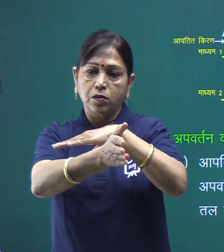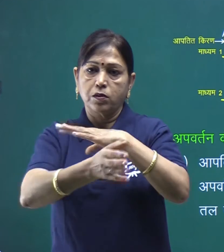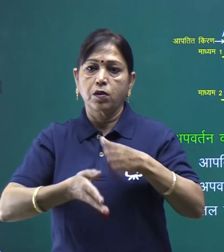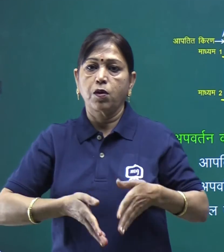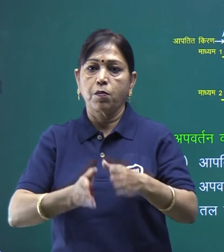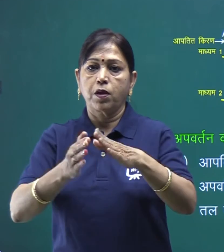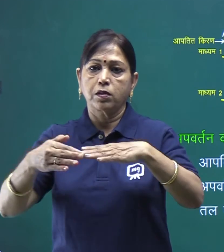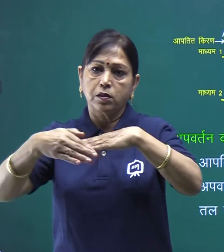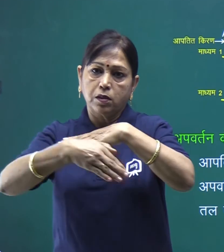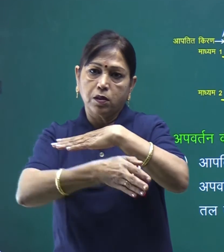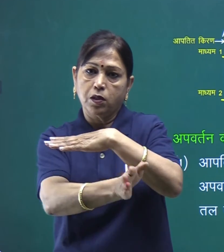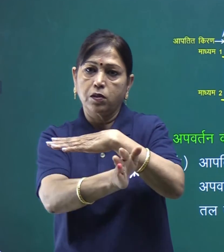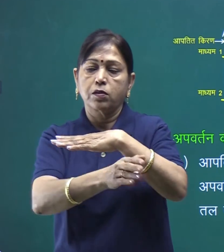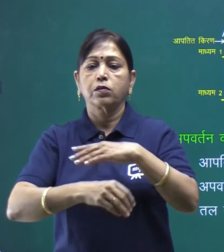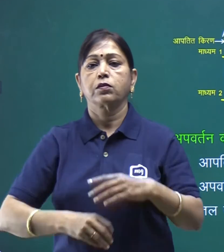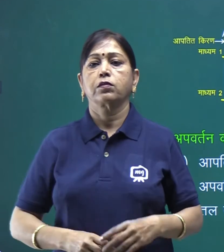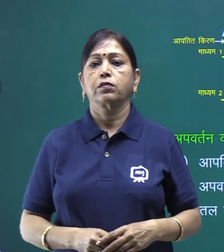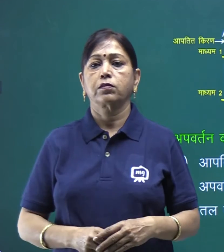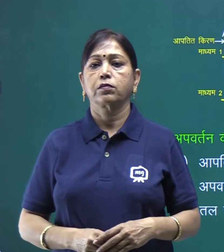है।